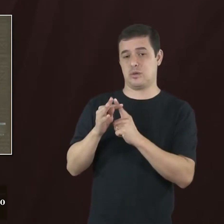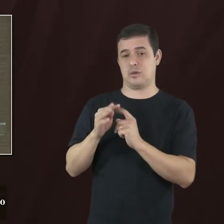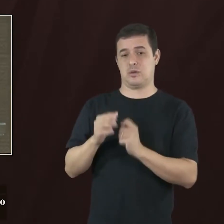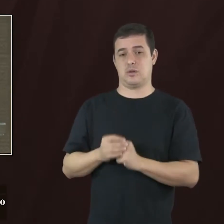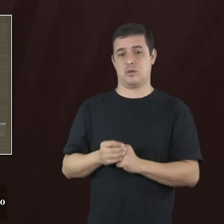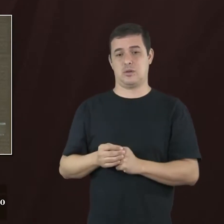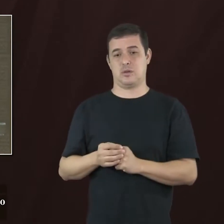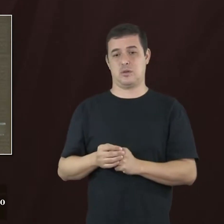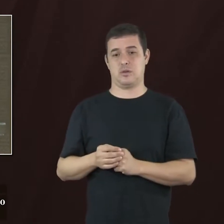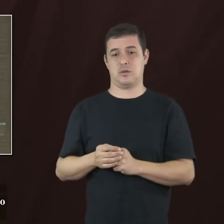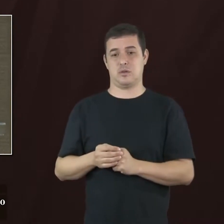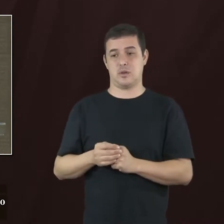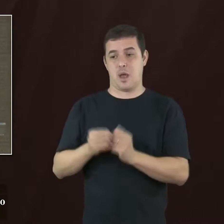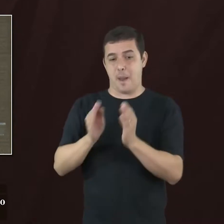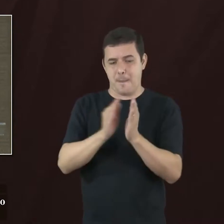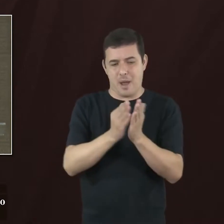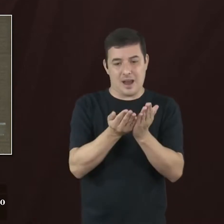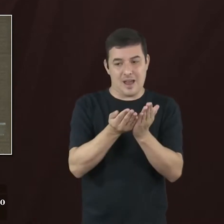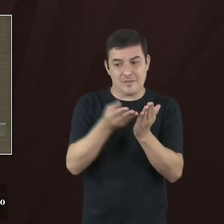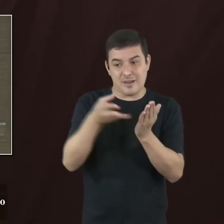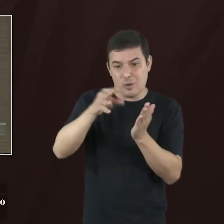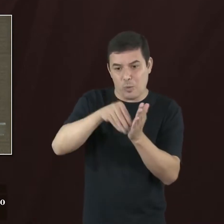o bom depósito